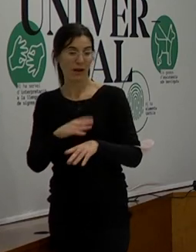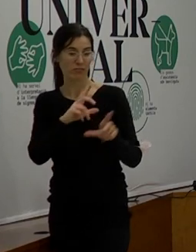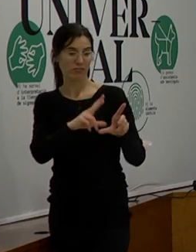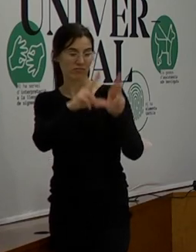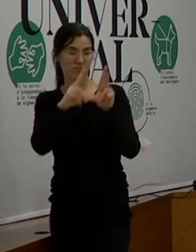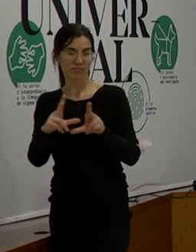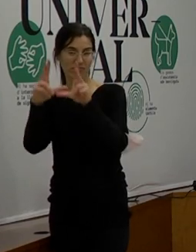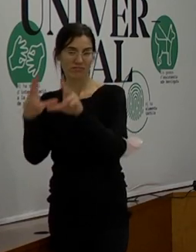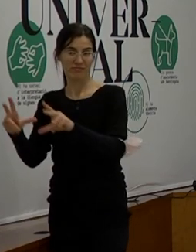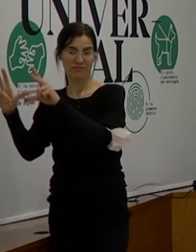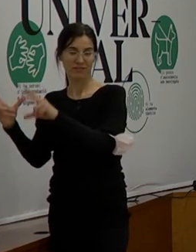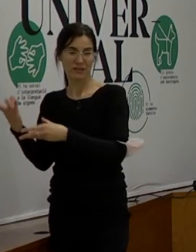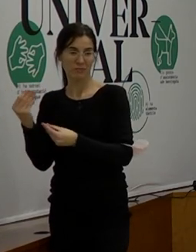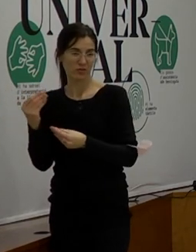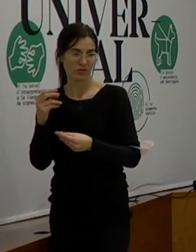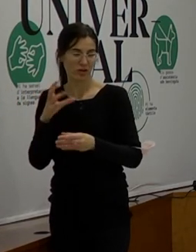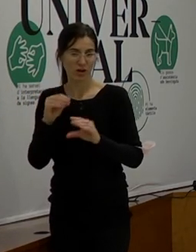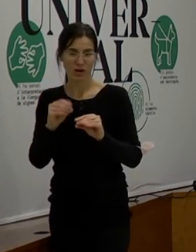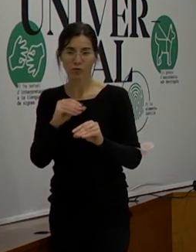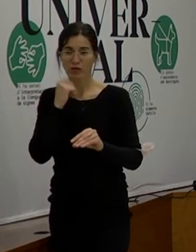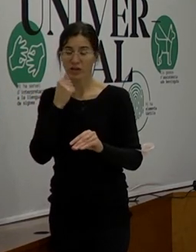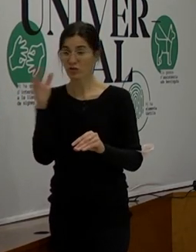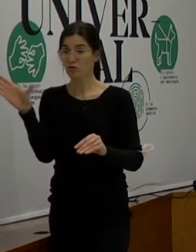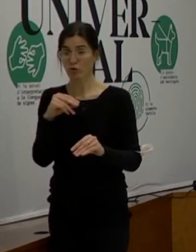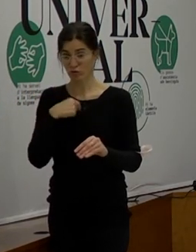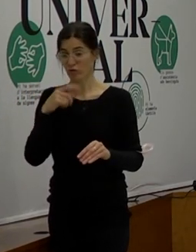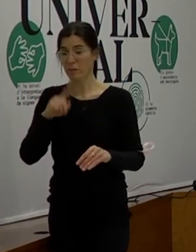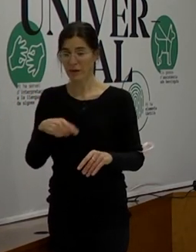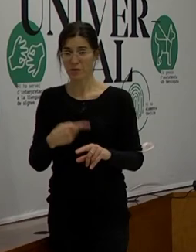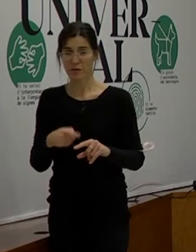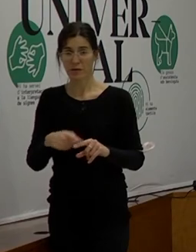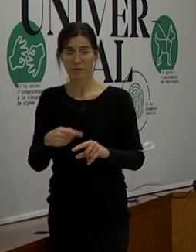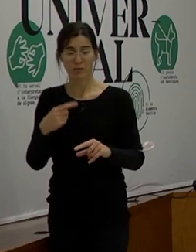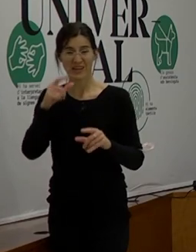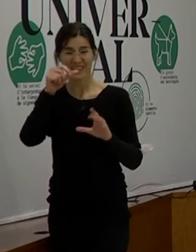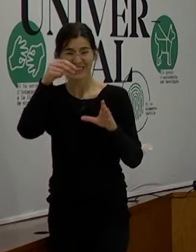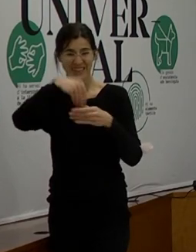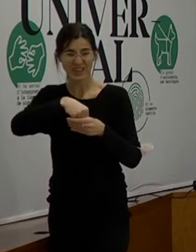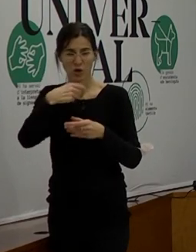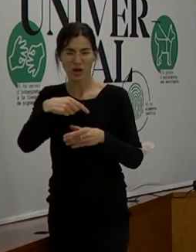arreu. I qui ho fa servir? Tothom. Jo també. Per què? Perquè són de 6 persones.